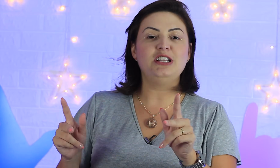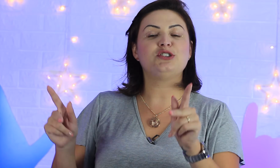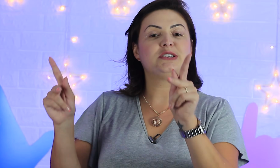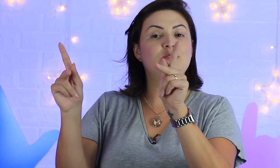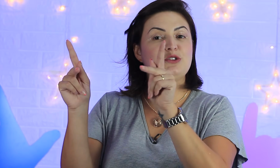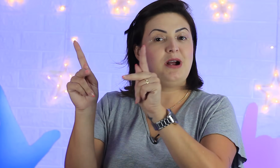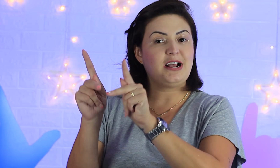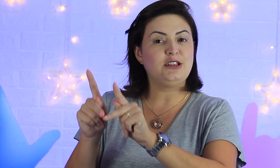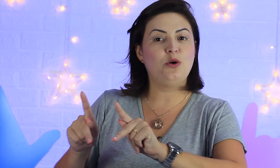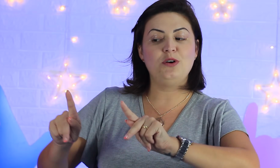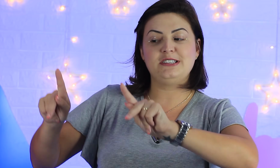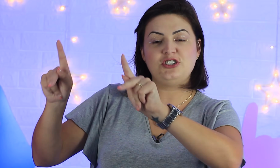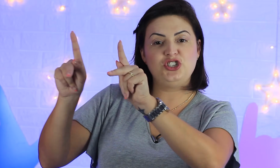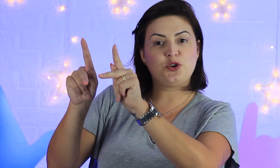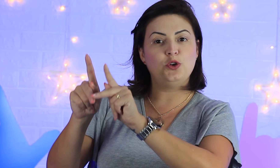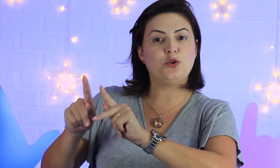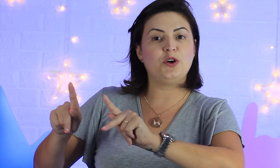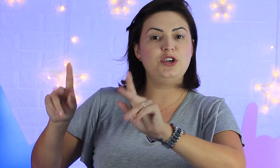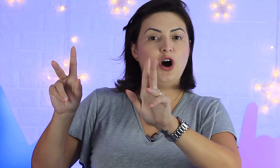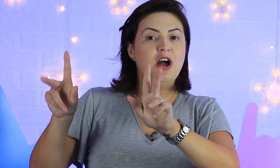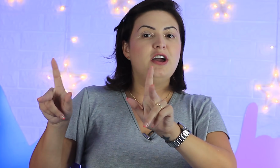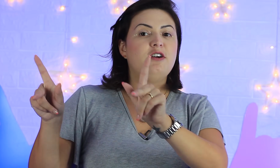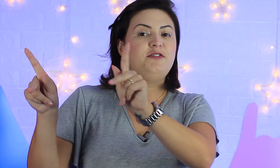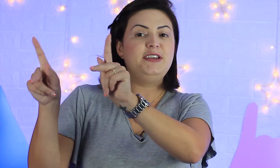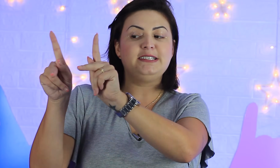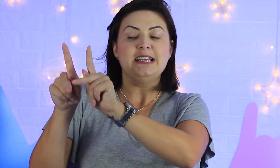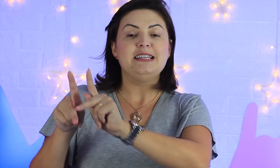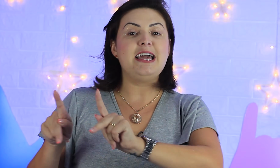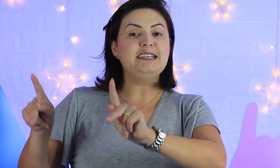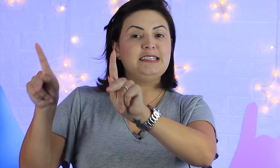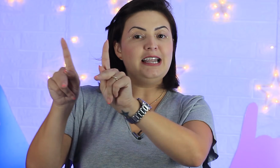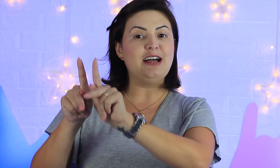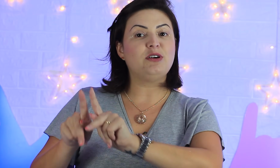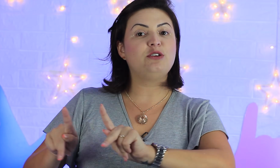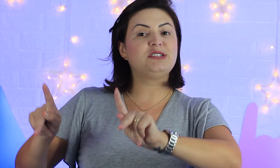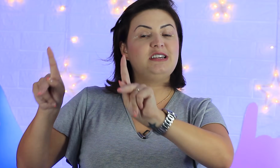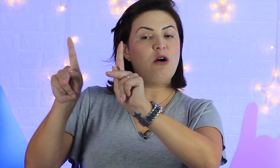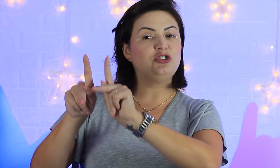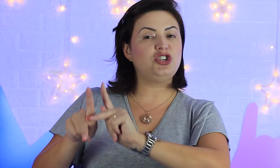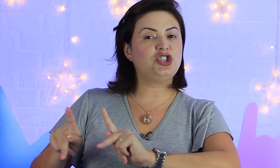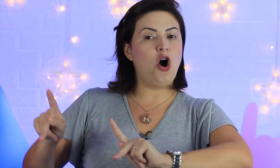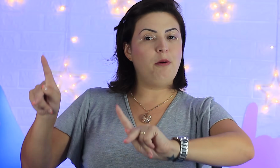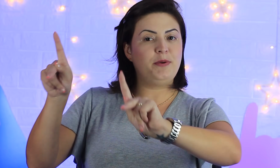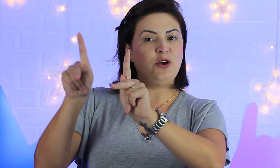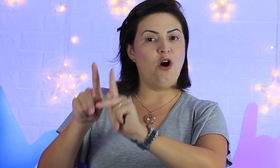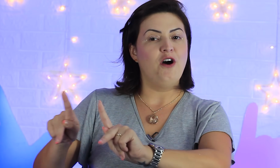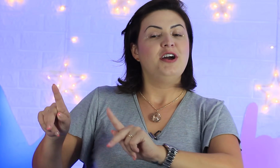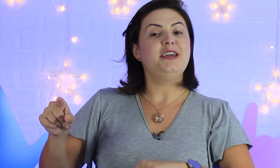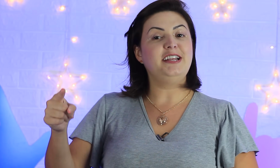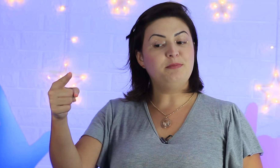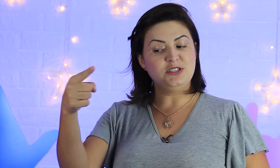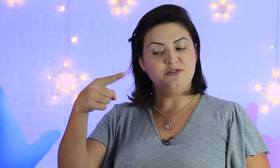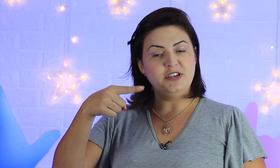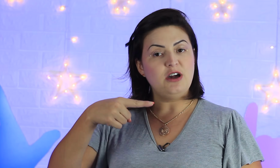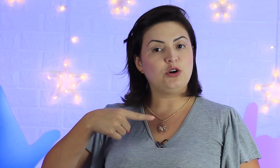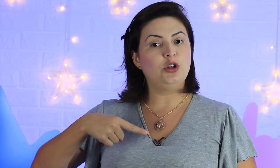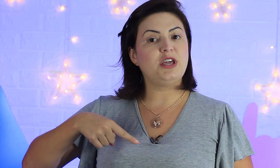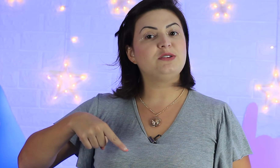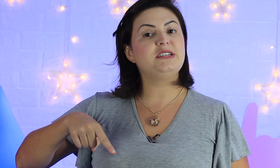Olha só. São os marcadores. A gente colocou aqui, ó. Eu fiz desse lado aqui o sinal de shopping, ó. E aí, depois no final, eu coloquei o